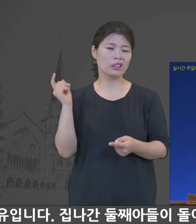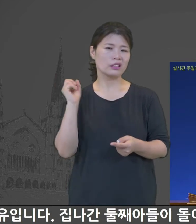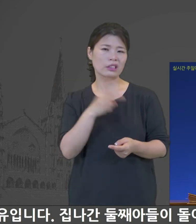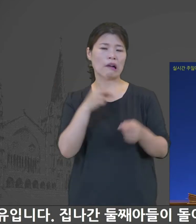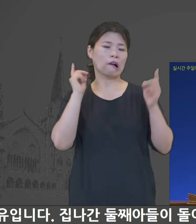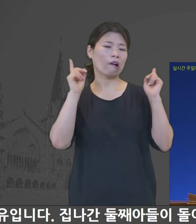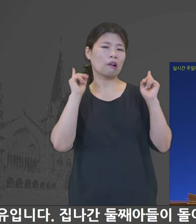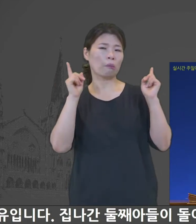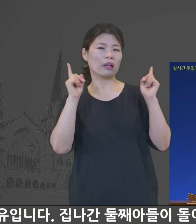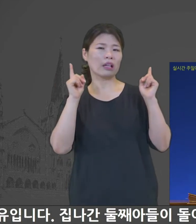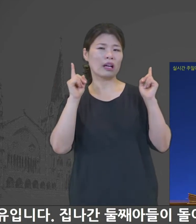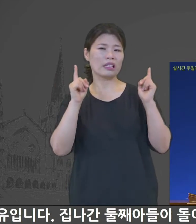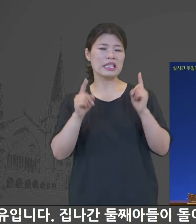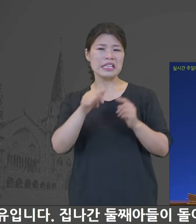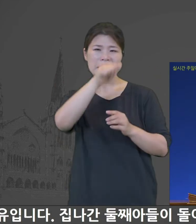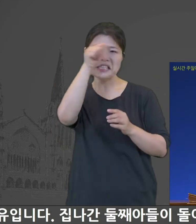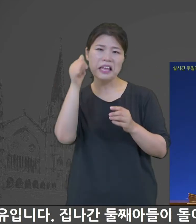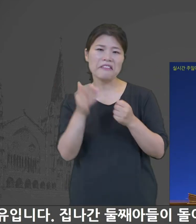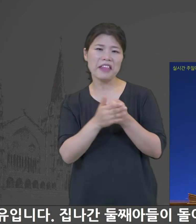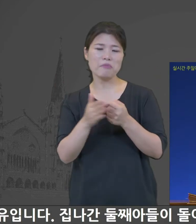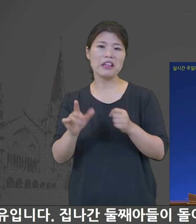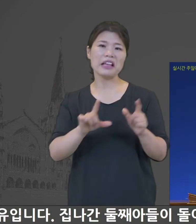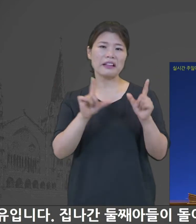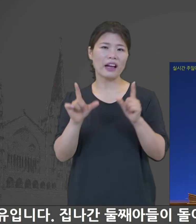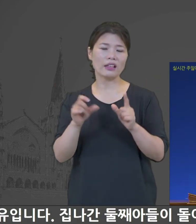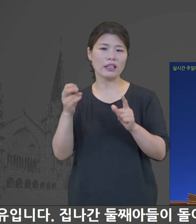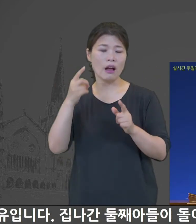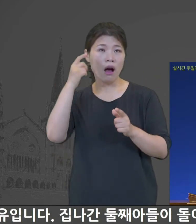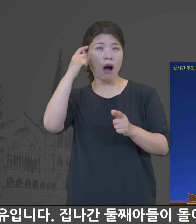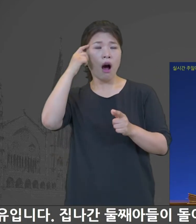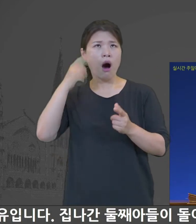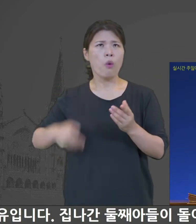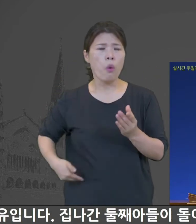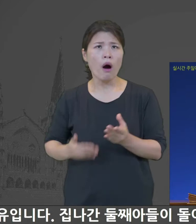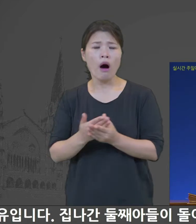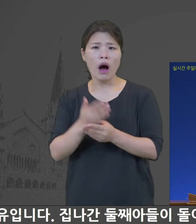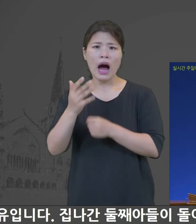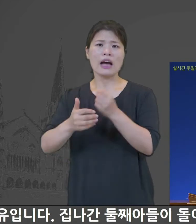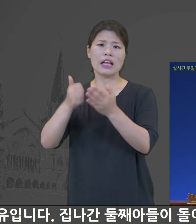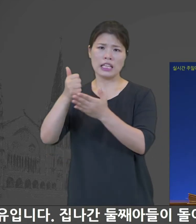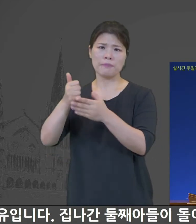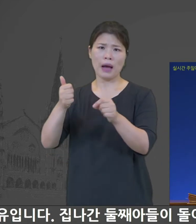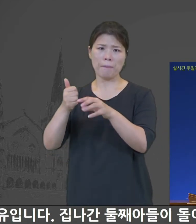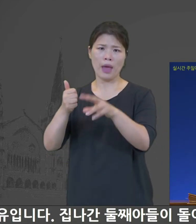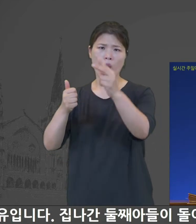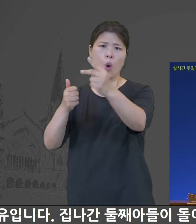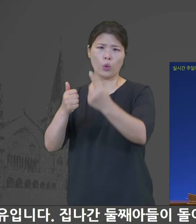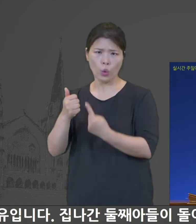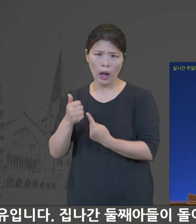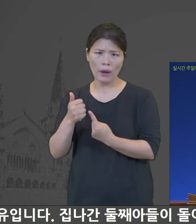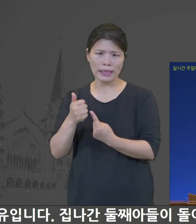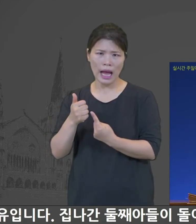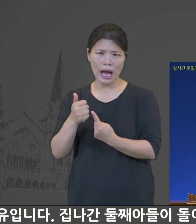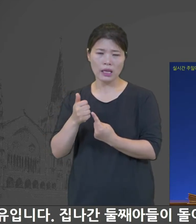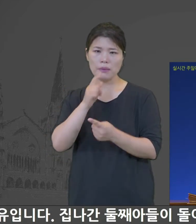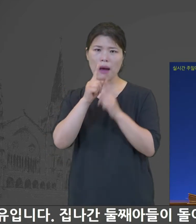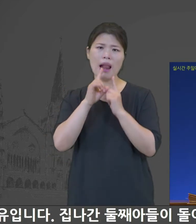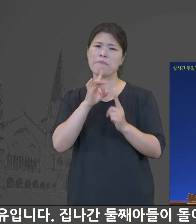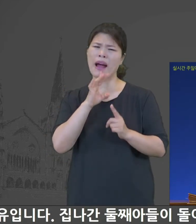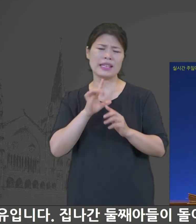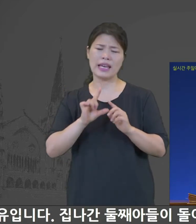허랑방탕한 인생살이 살다가 정신 차려서 하나님께 돌아오는 이런 그 윤리적인 이야기가 아니고,